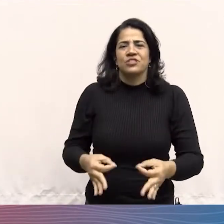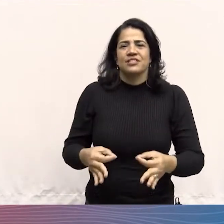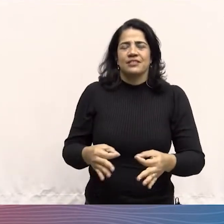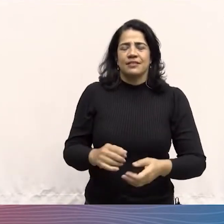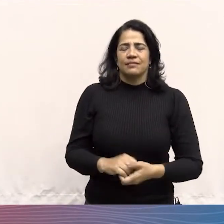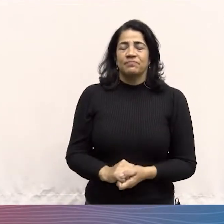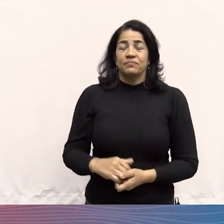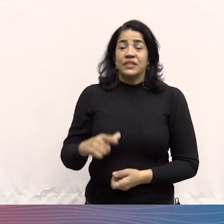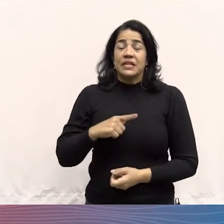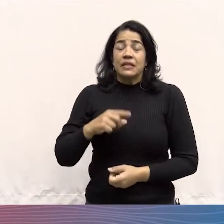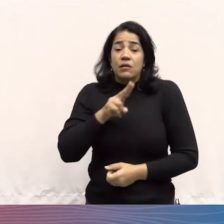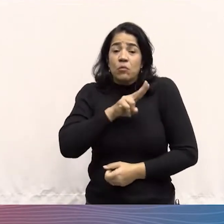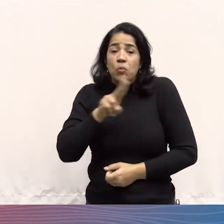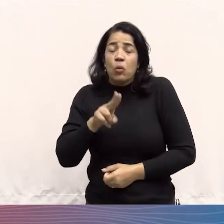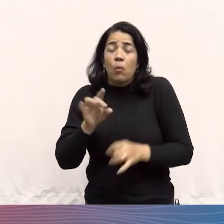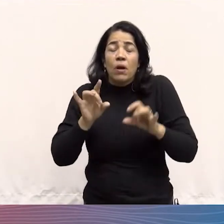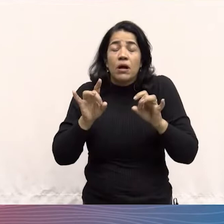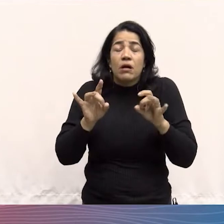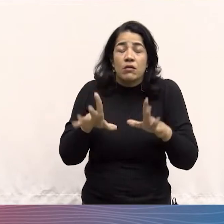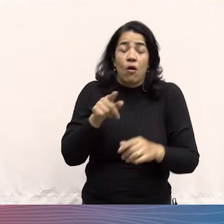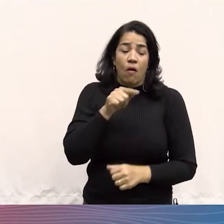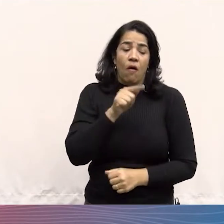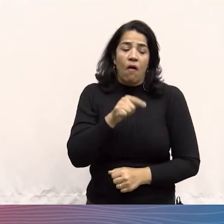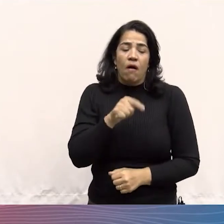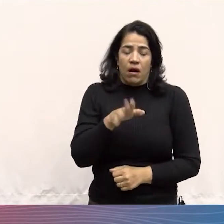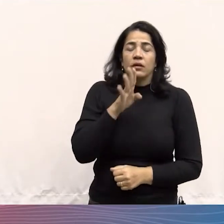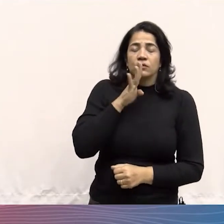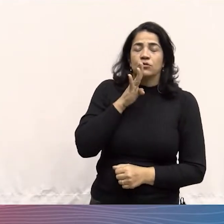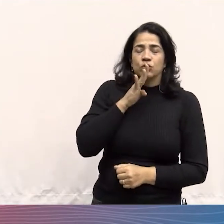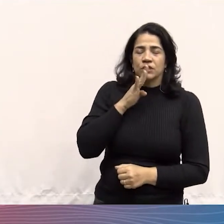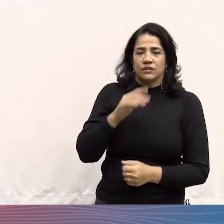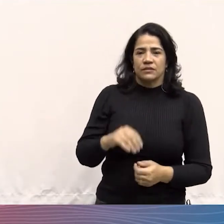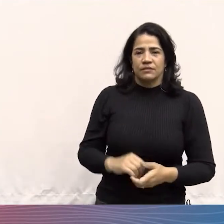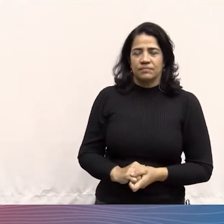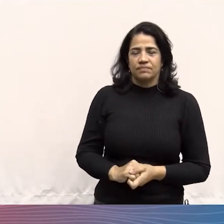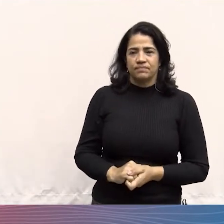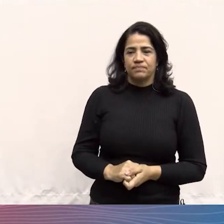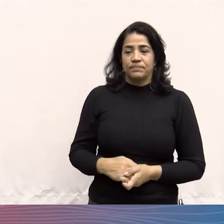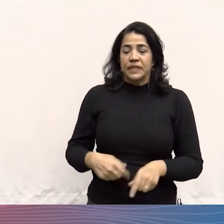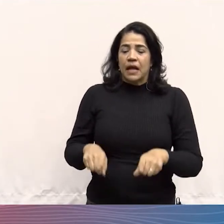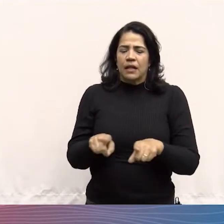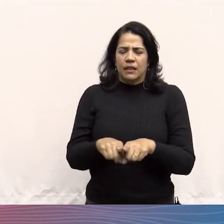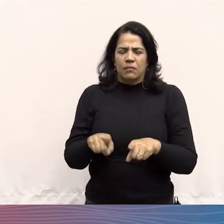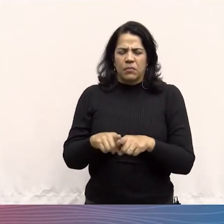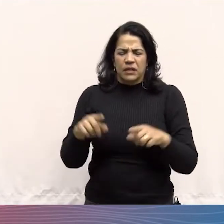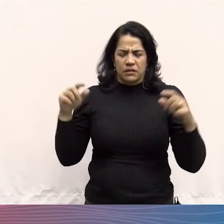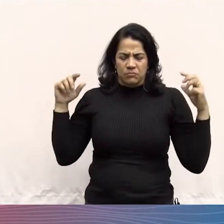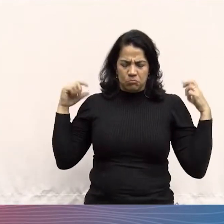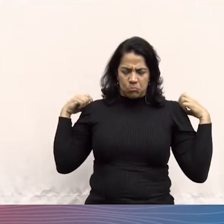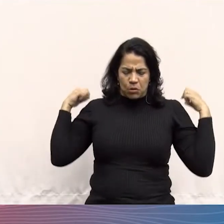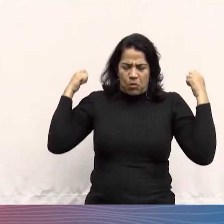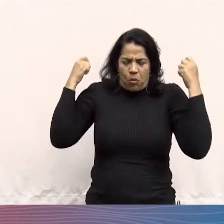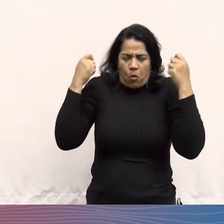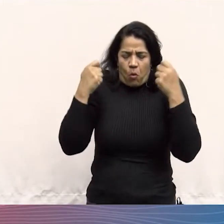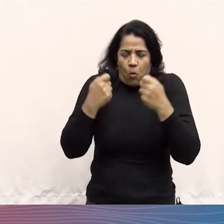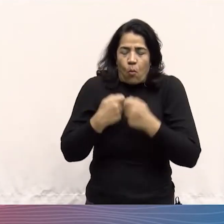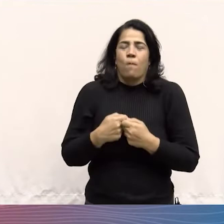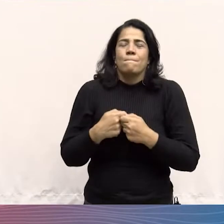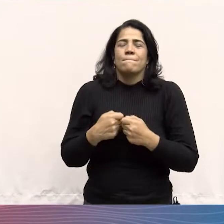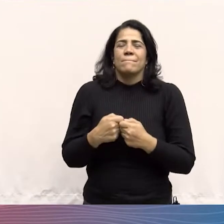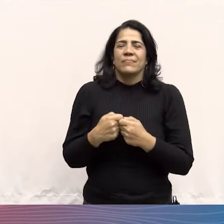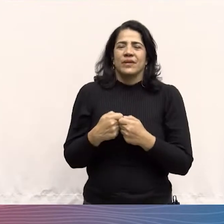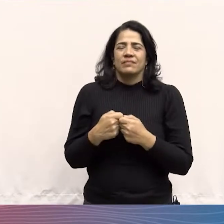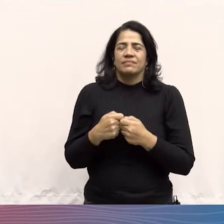ninguém conhece senão ele, que está vestido com manto tinto de sangue, e o seu nome se chama Verbo de